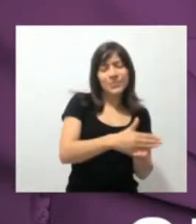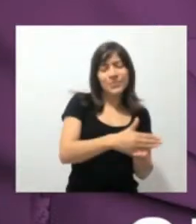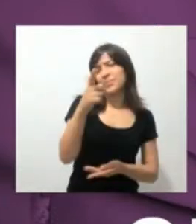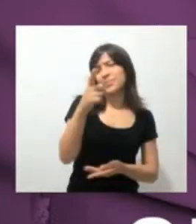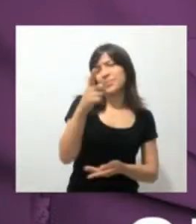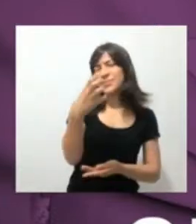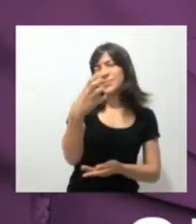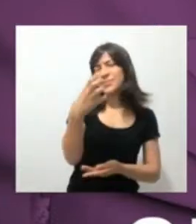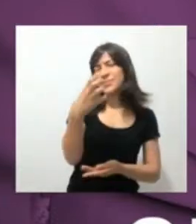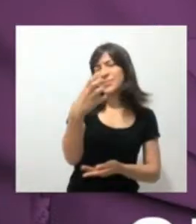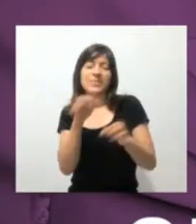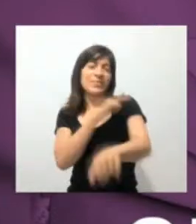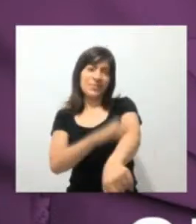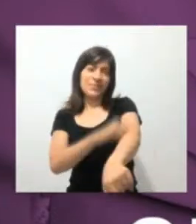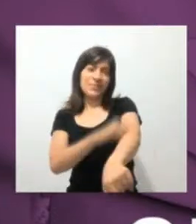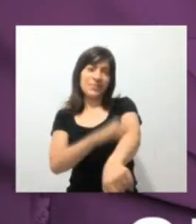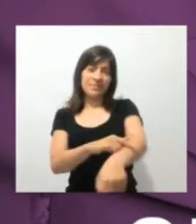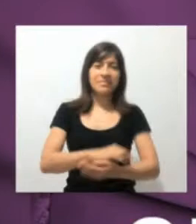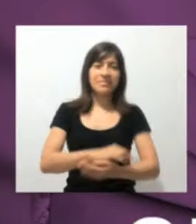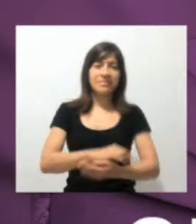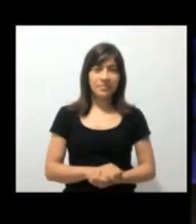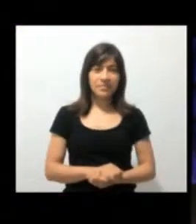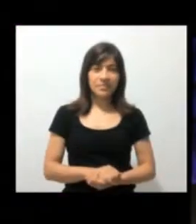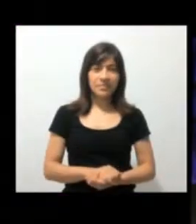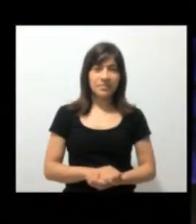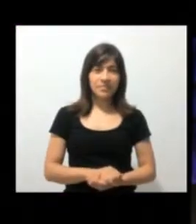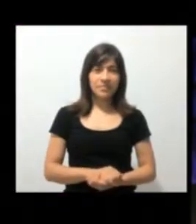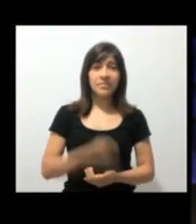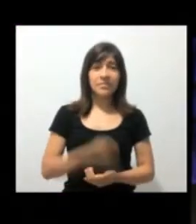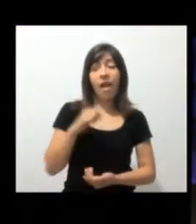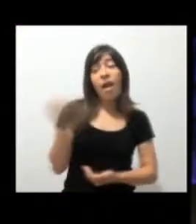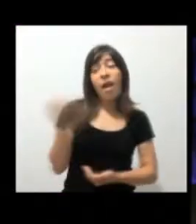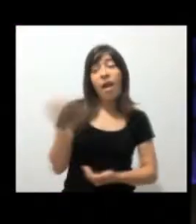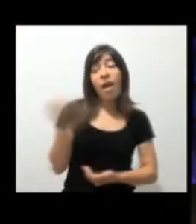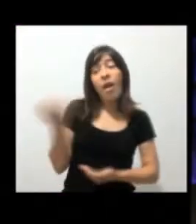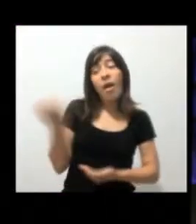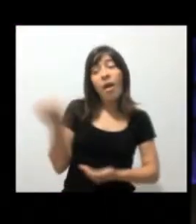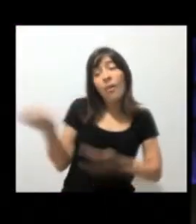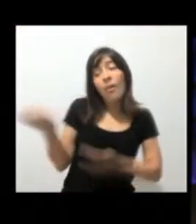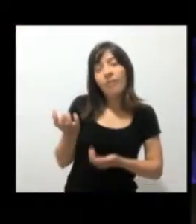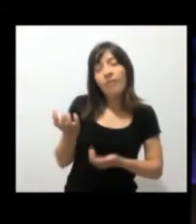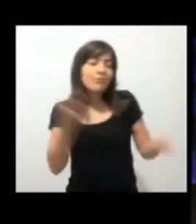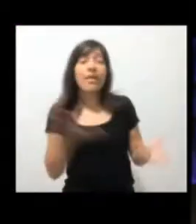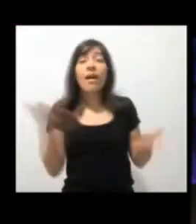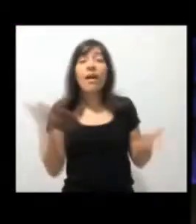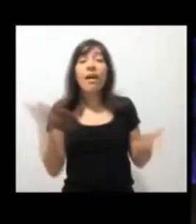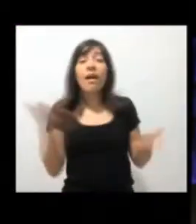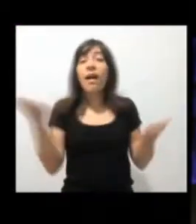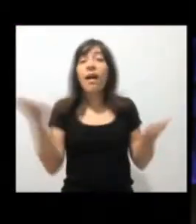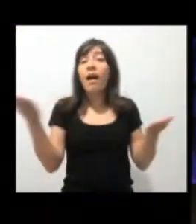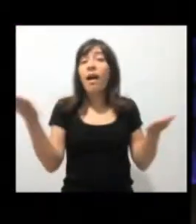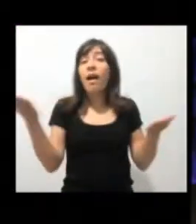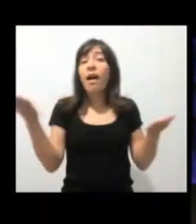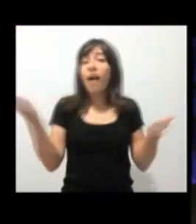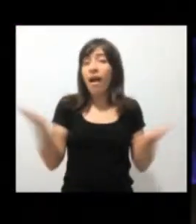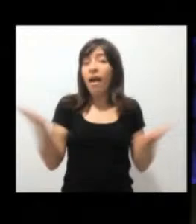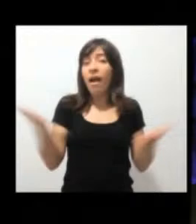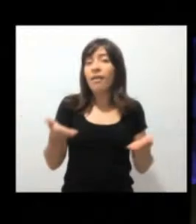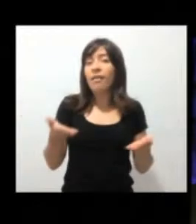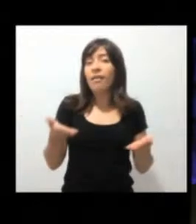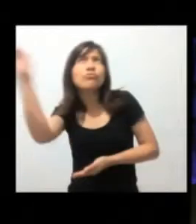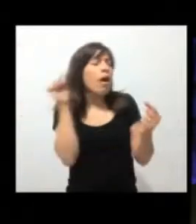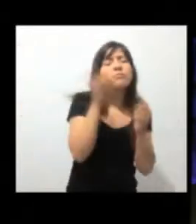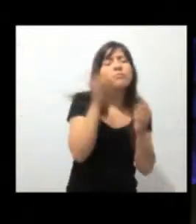não forma caráter. Eu quero convidá-los agora a imaginar o maior objetivo